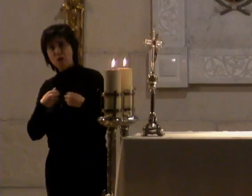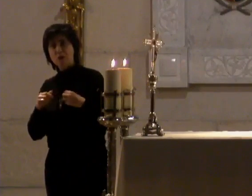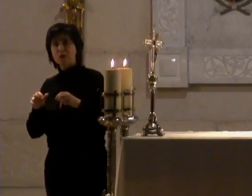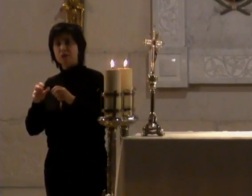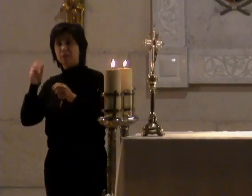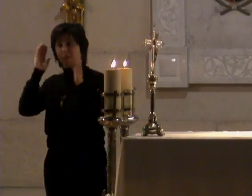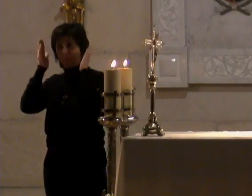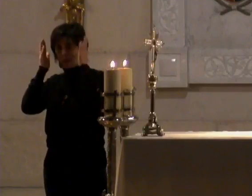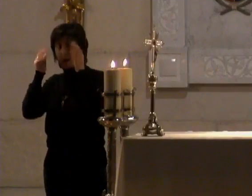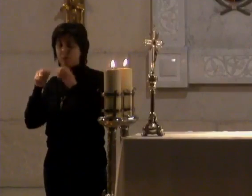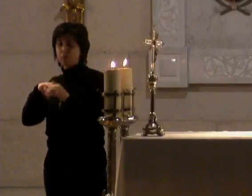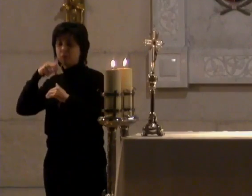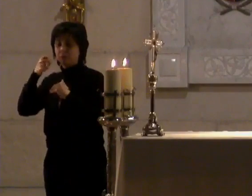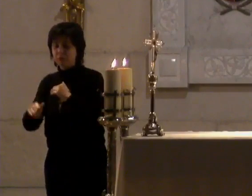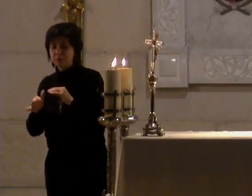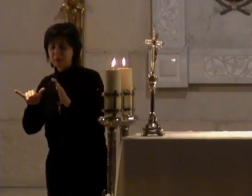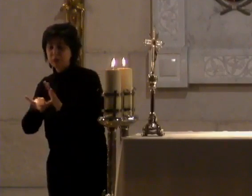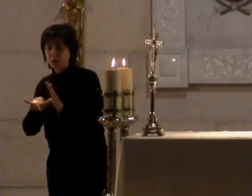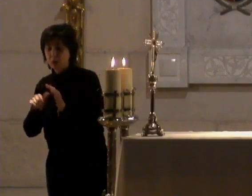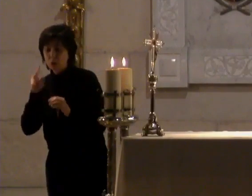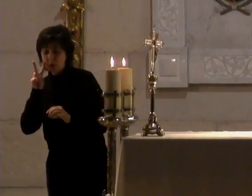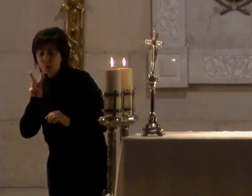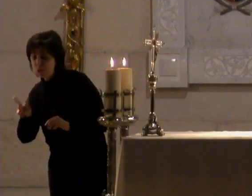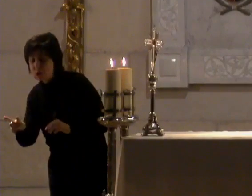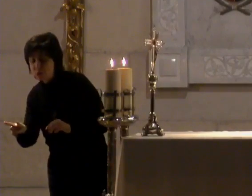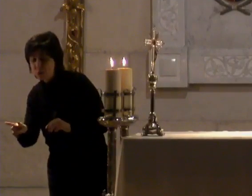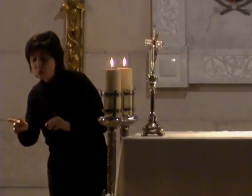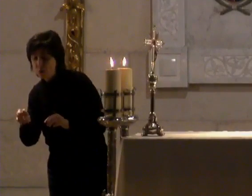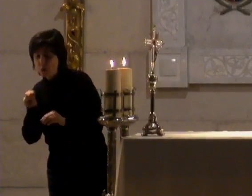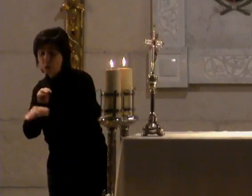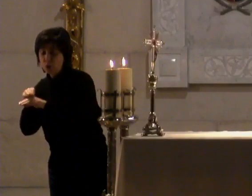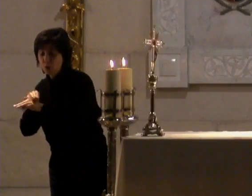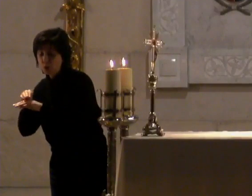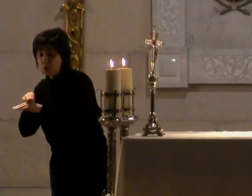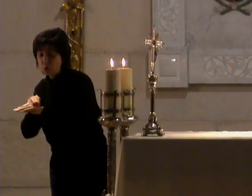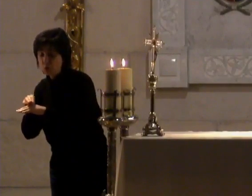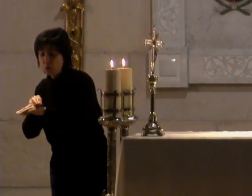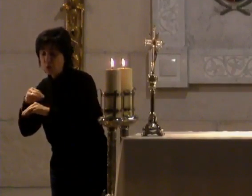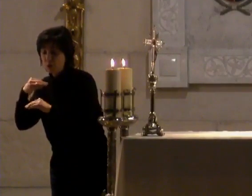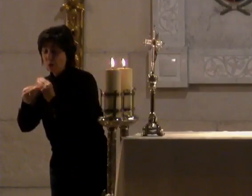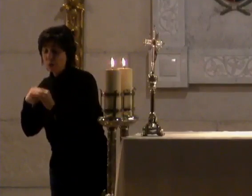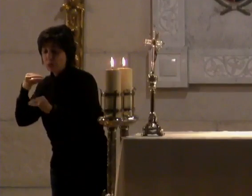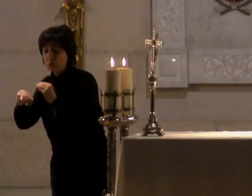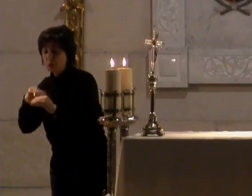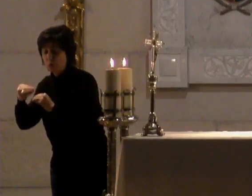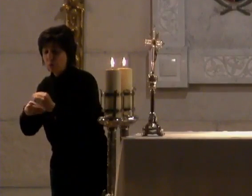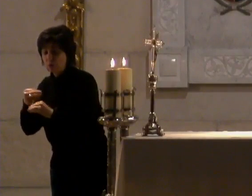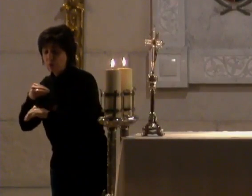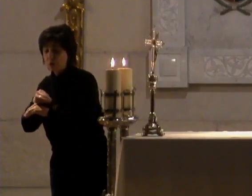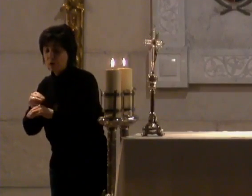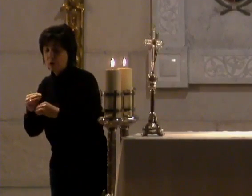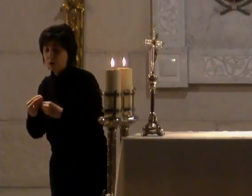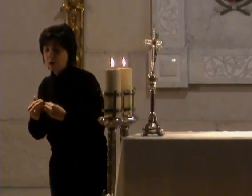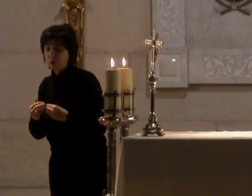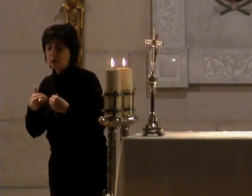cabalgadura, se acercó a él, lo miró, lo curó, lo vendó y lo